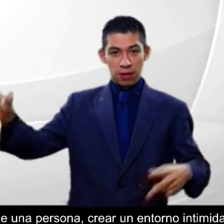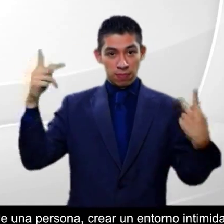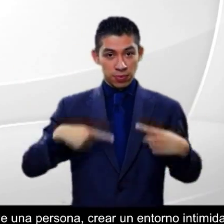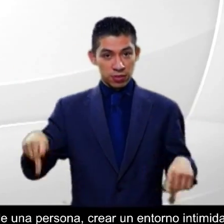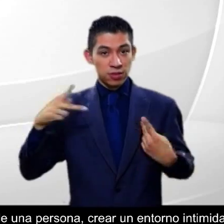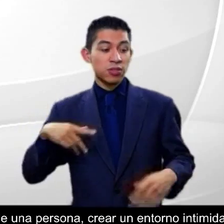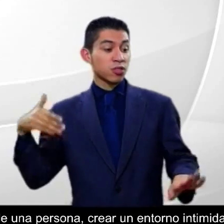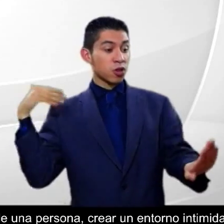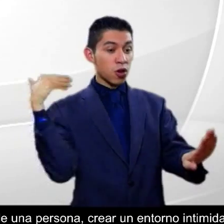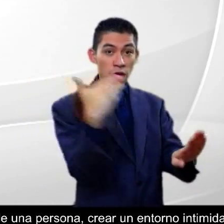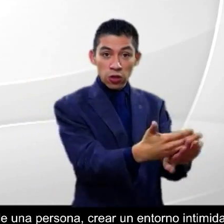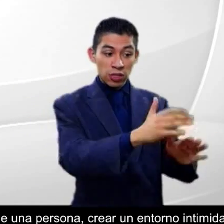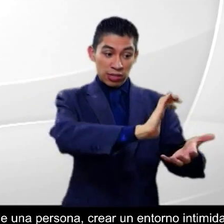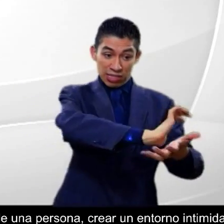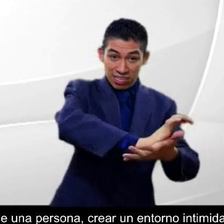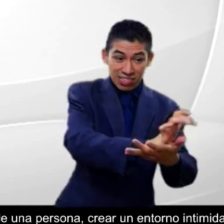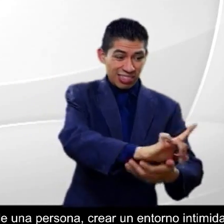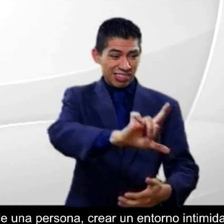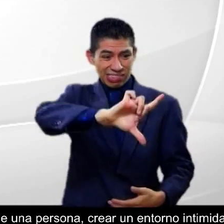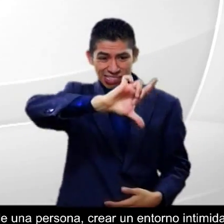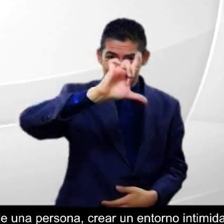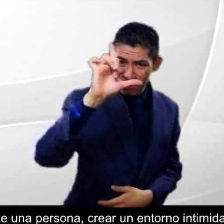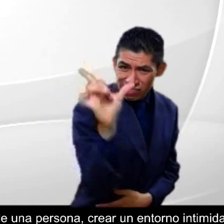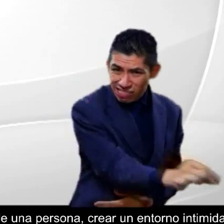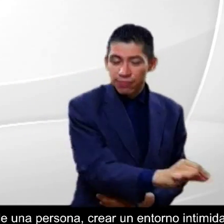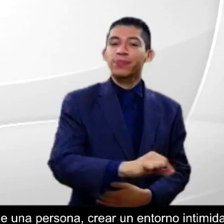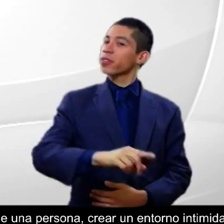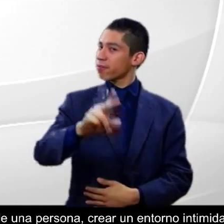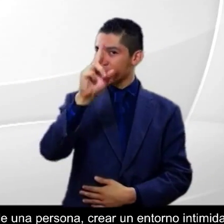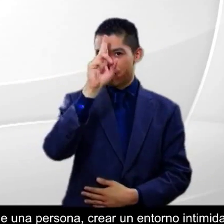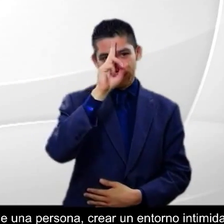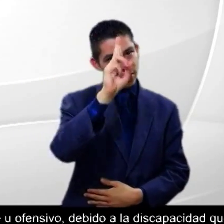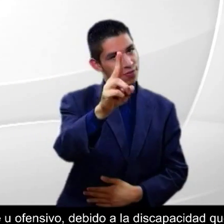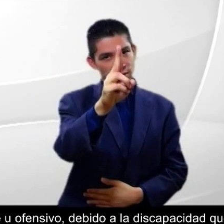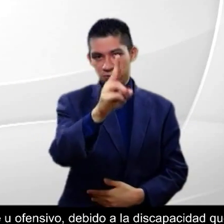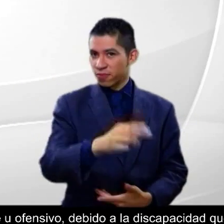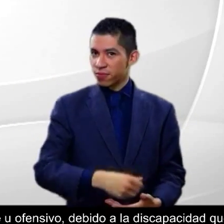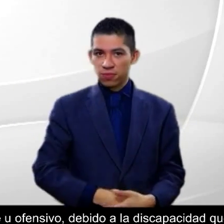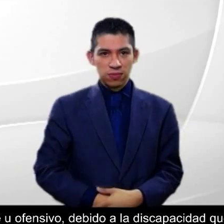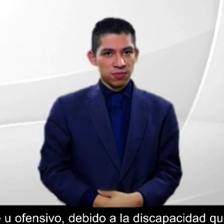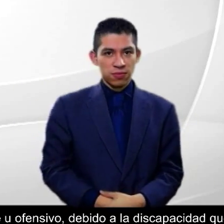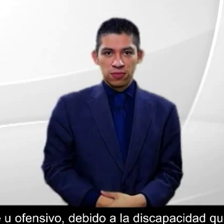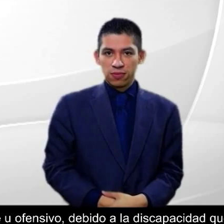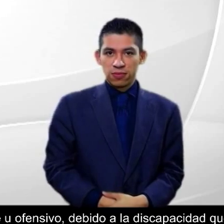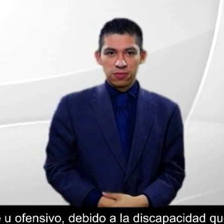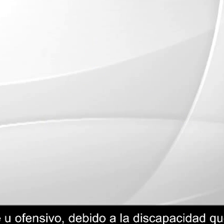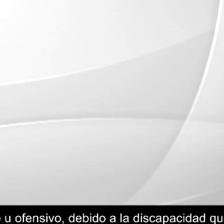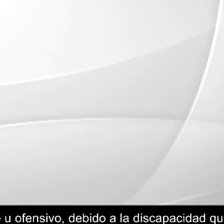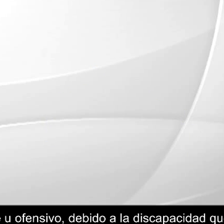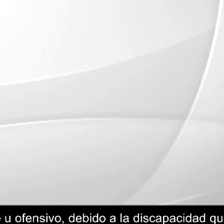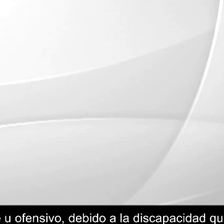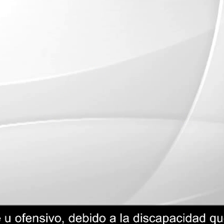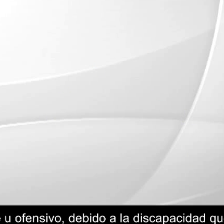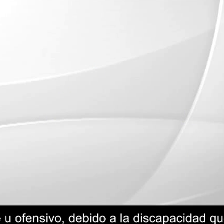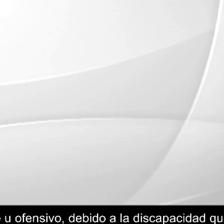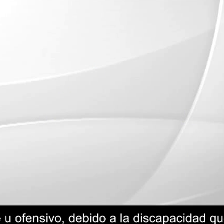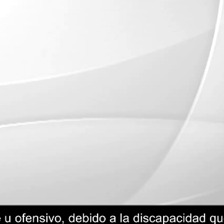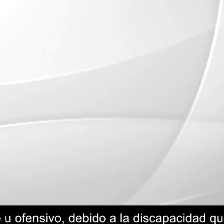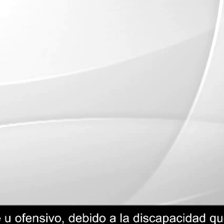persona Crear un entorno intimidatorio, hostil, degradante u ofensivo debido a la discapacidad que